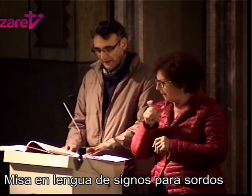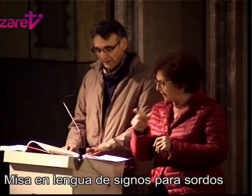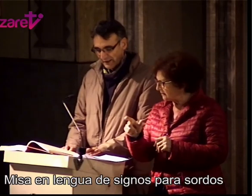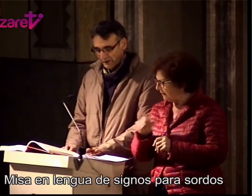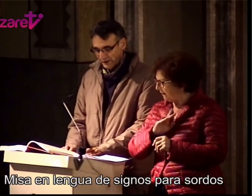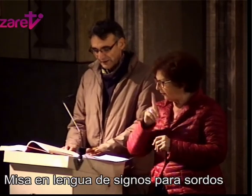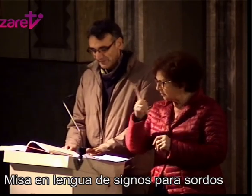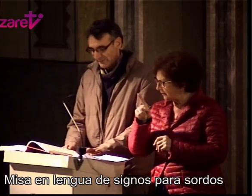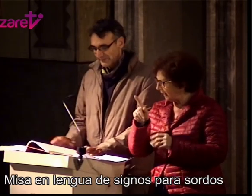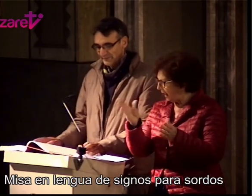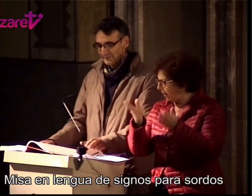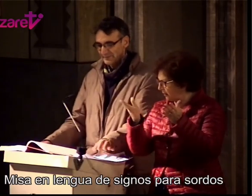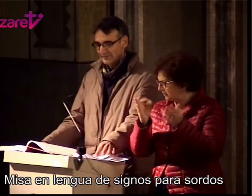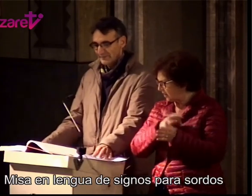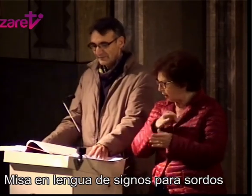Palabra de Dios. Te alabamos, Señor.